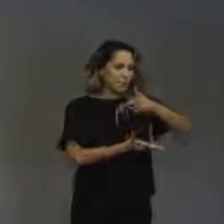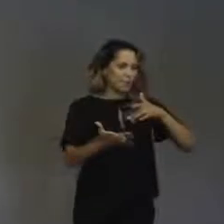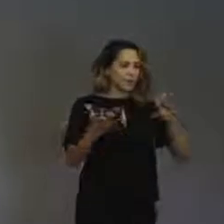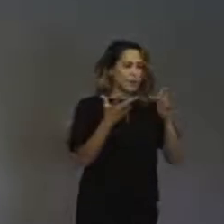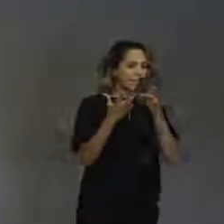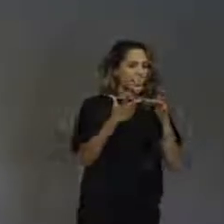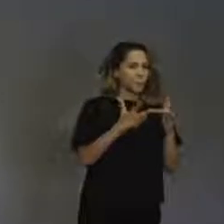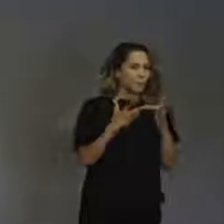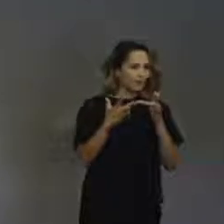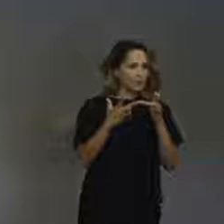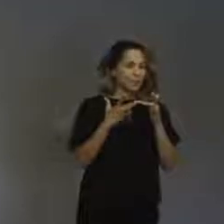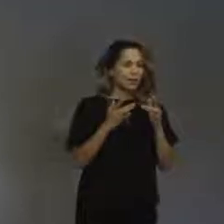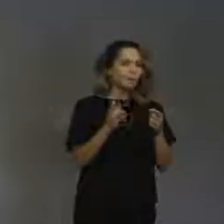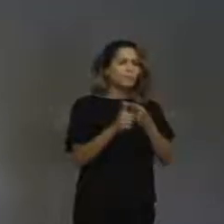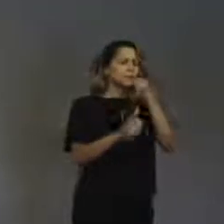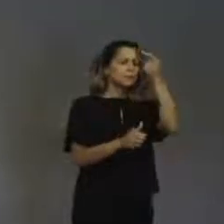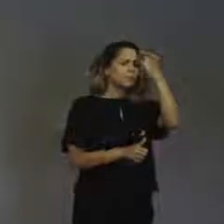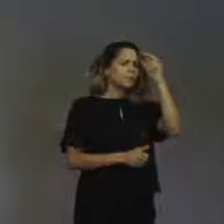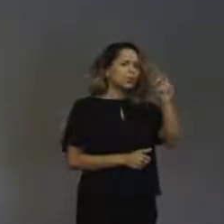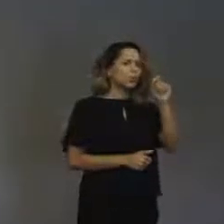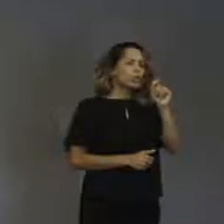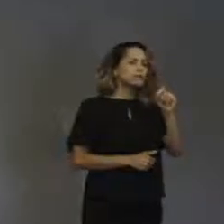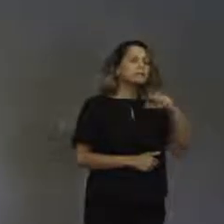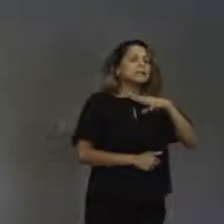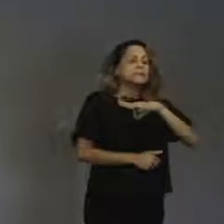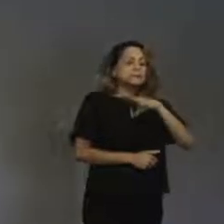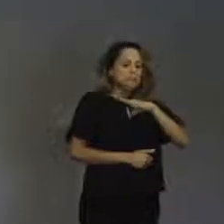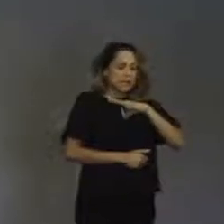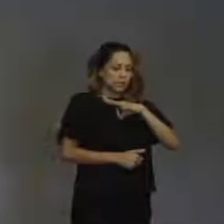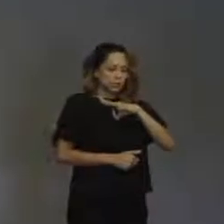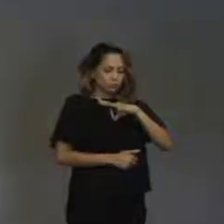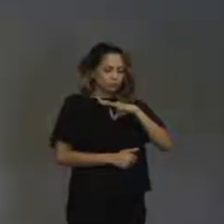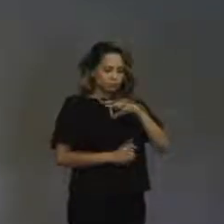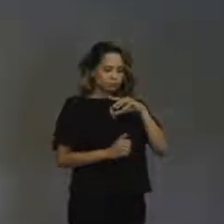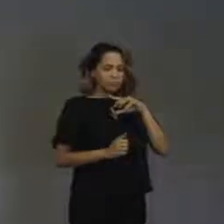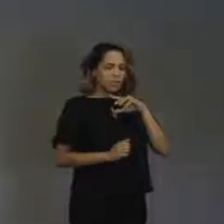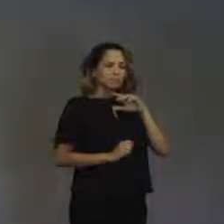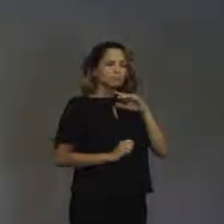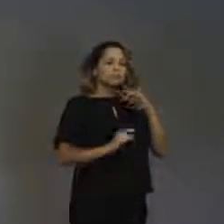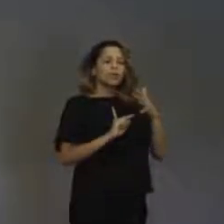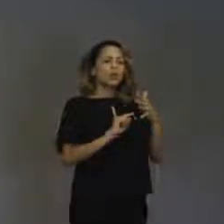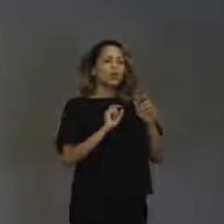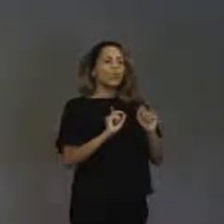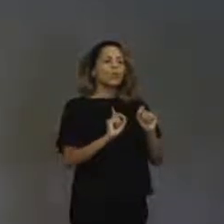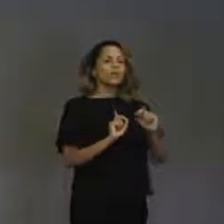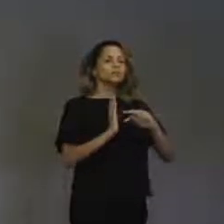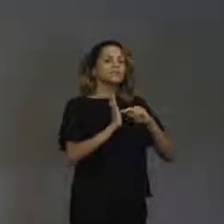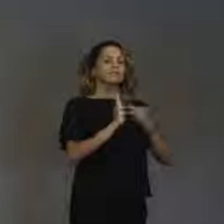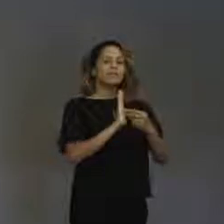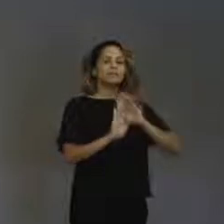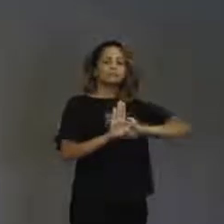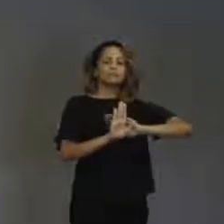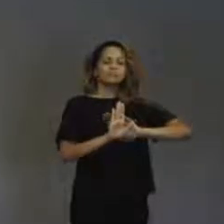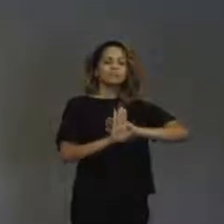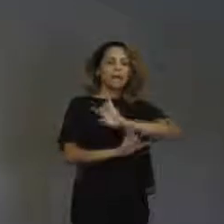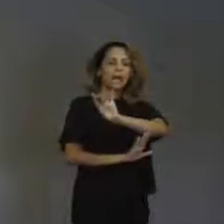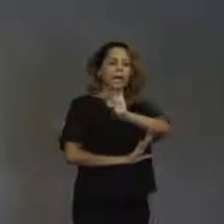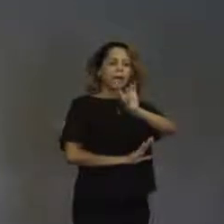a cidade para cada um. Eu não sei vocês, né? Acho que o senhor falou que é da região metropolitana,